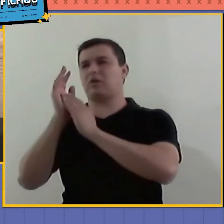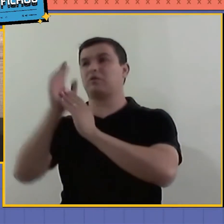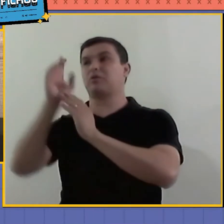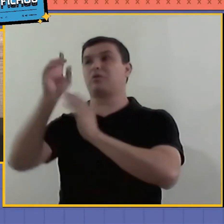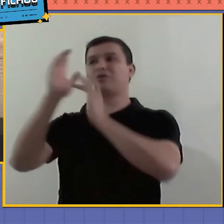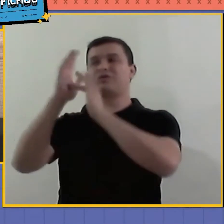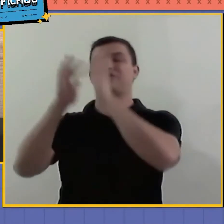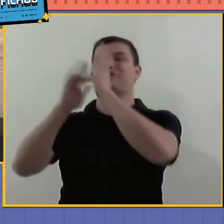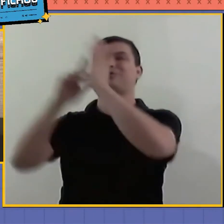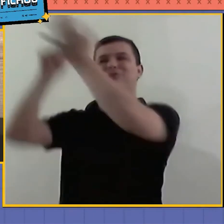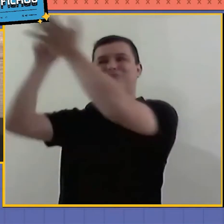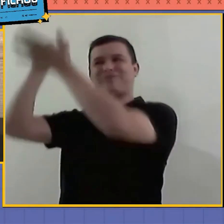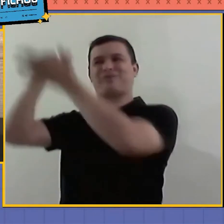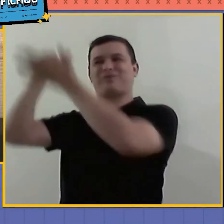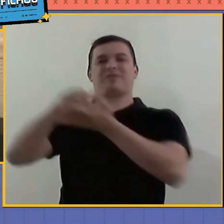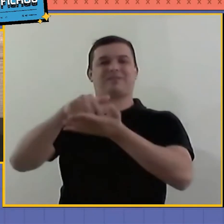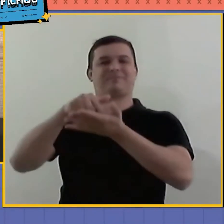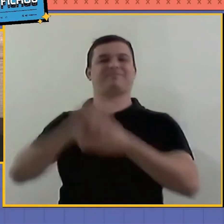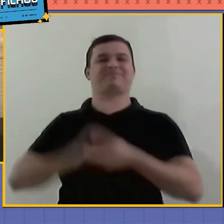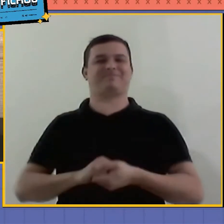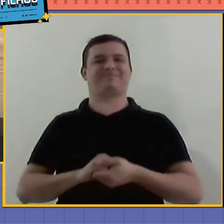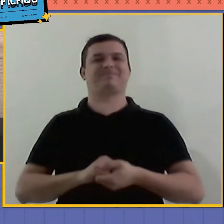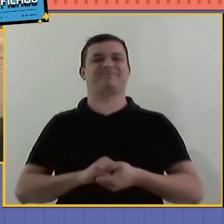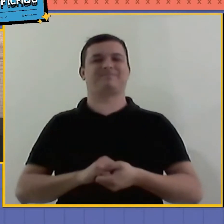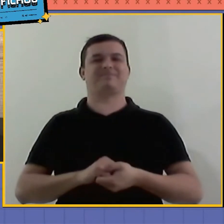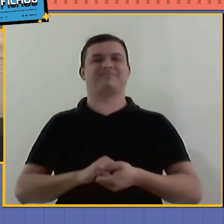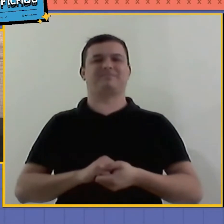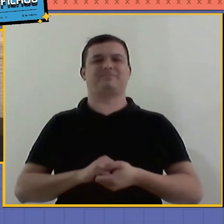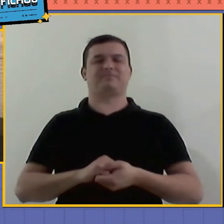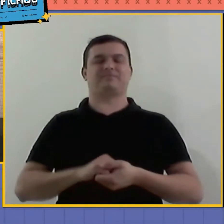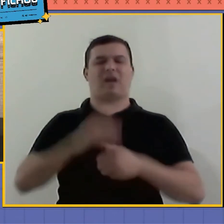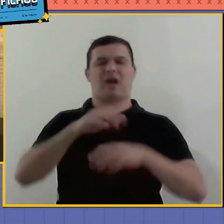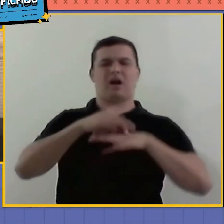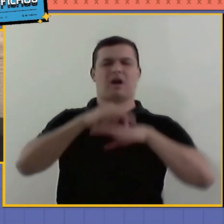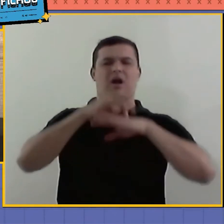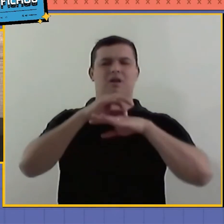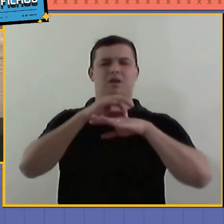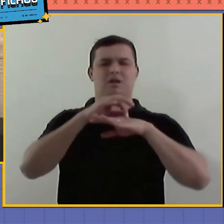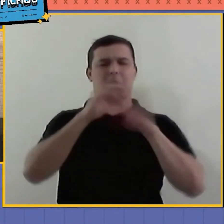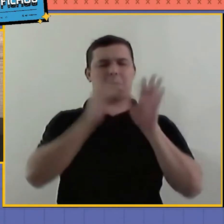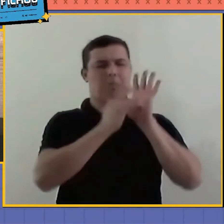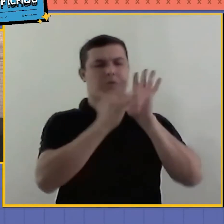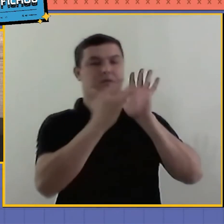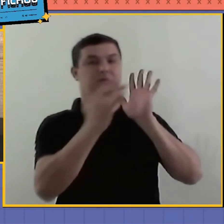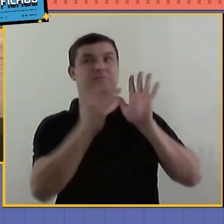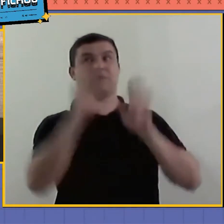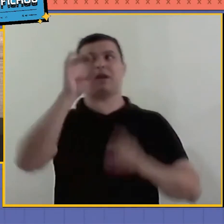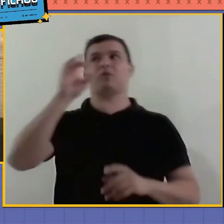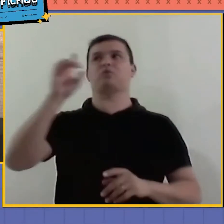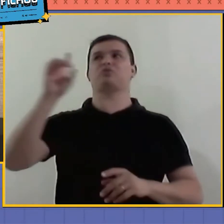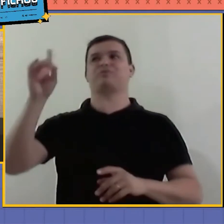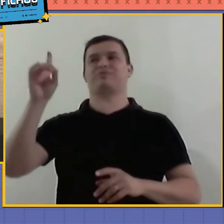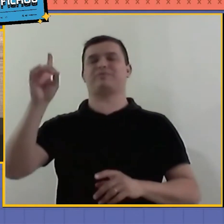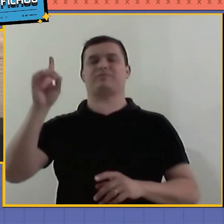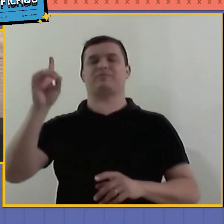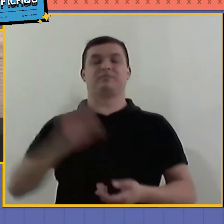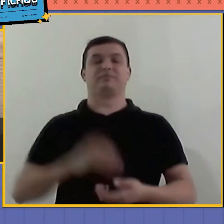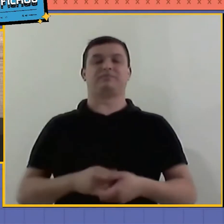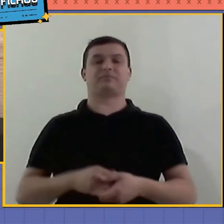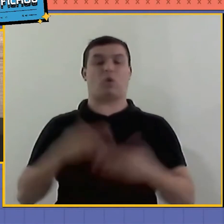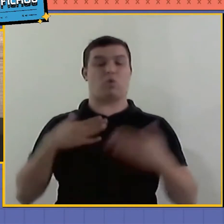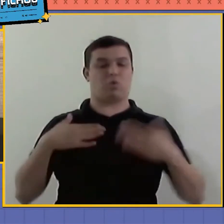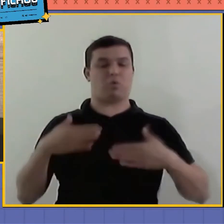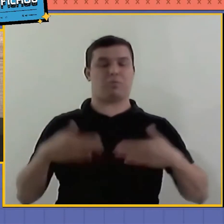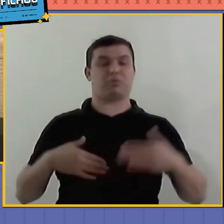ver Deus manifestado na carne através de vocês então vez que dos adolescentes não